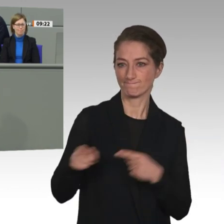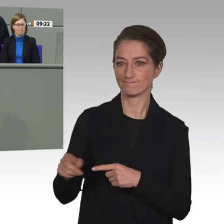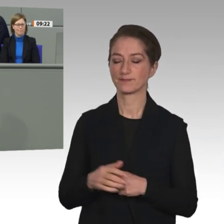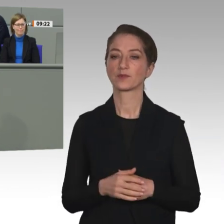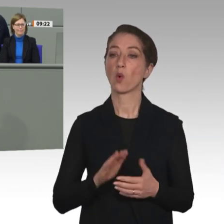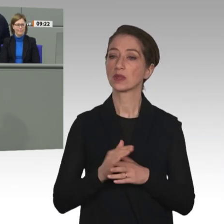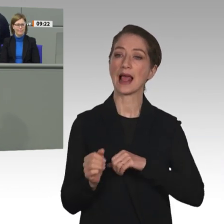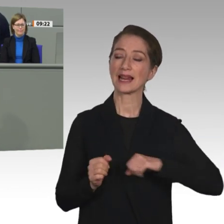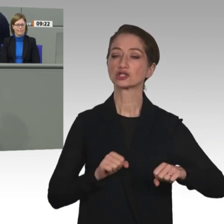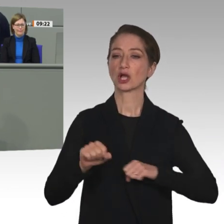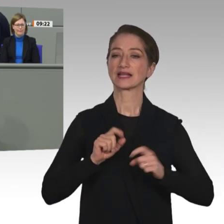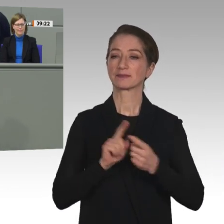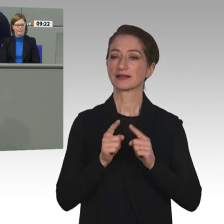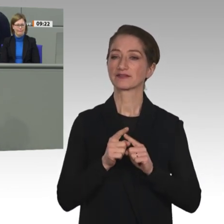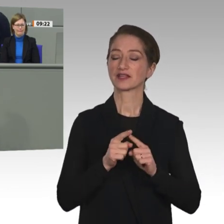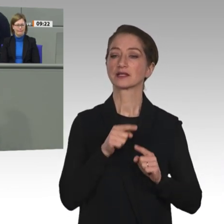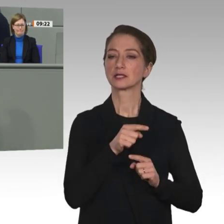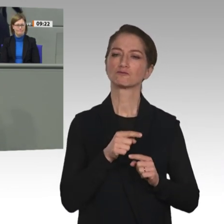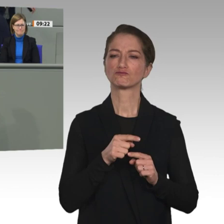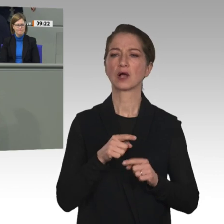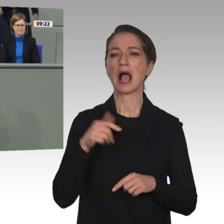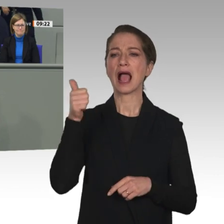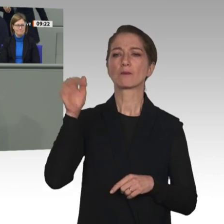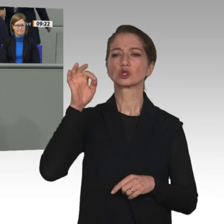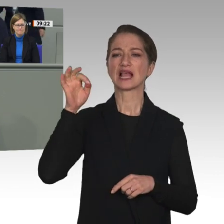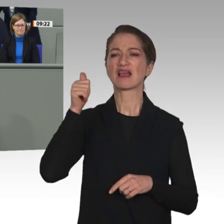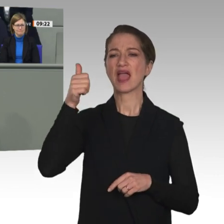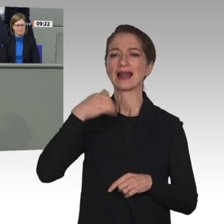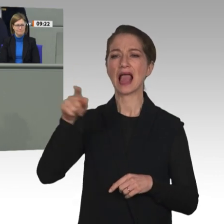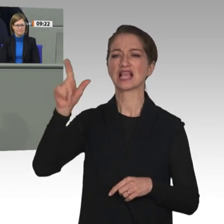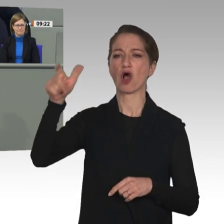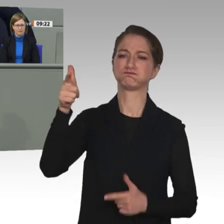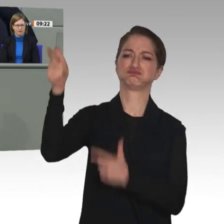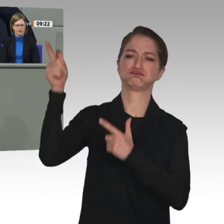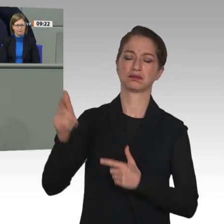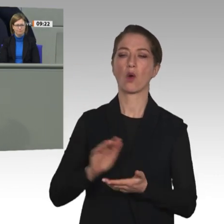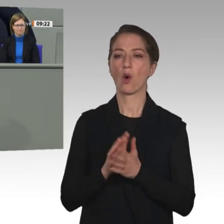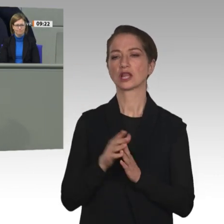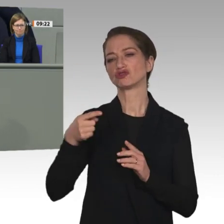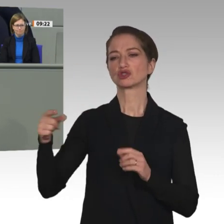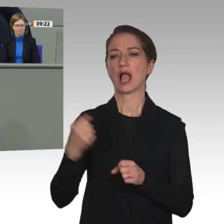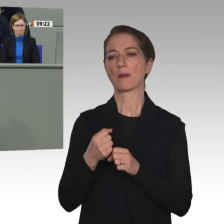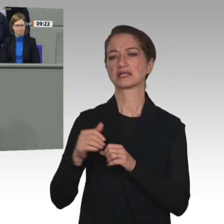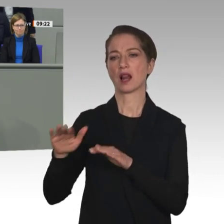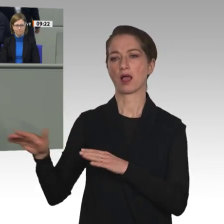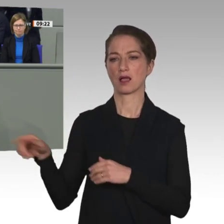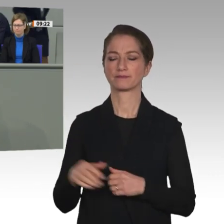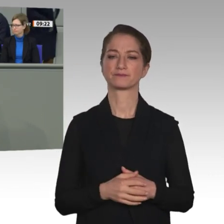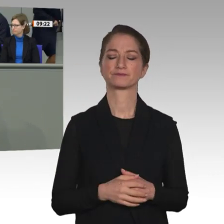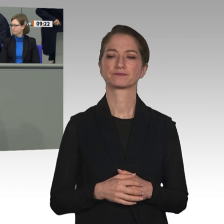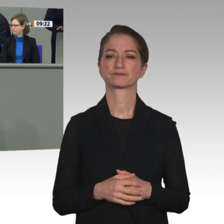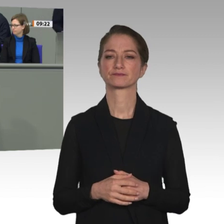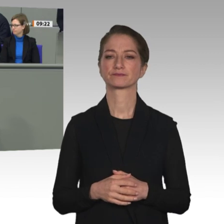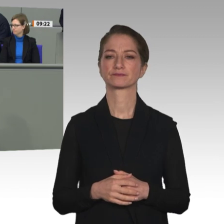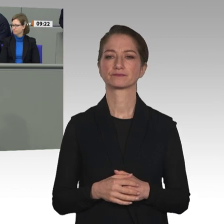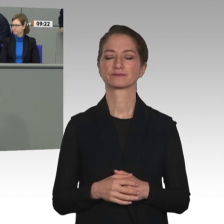wo darüber fabuliert wird, 1% der Reichen zu erschießen oder ins Arbeitslager zu schicken. Es